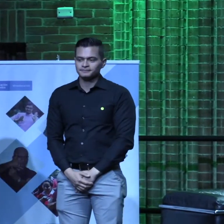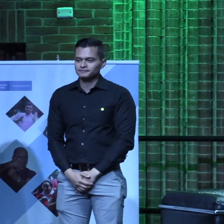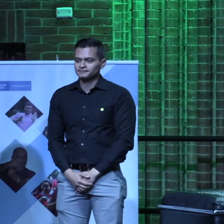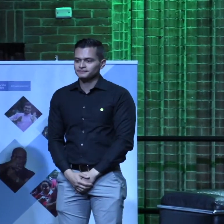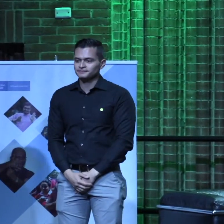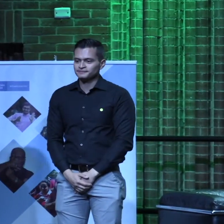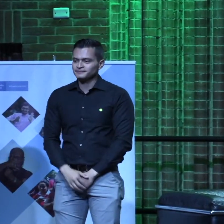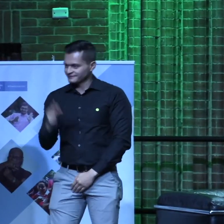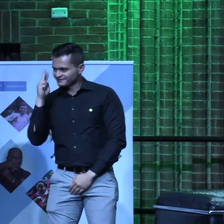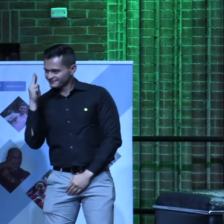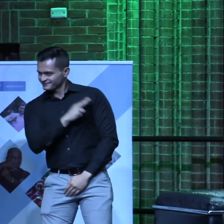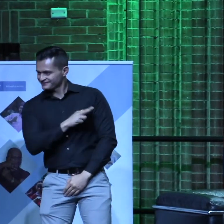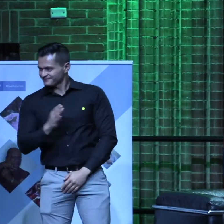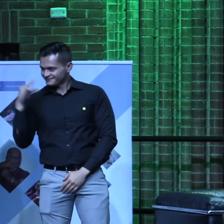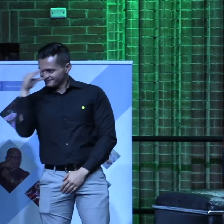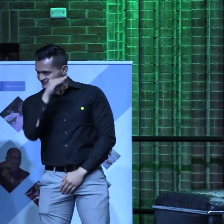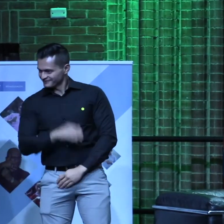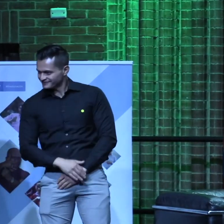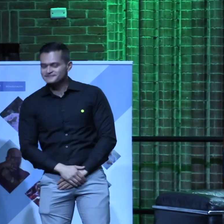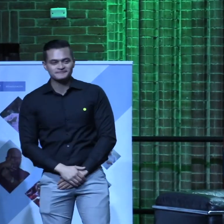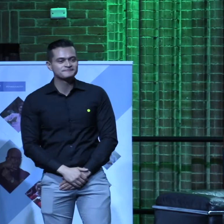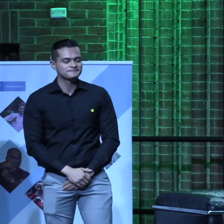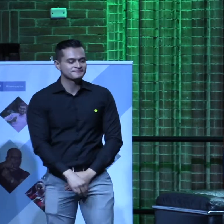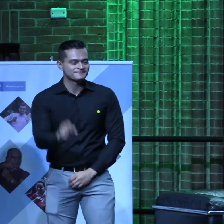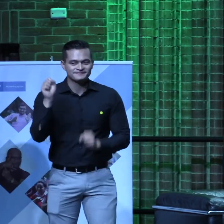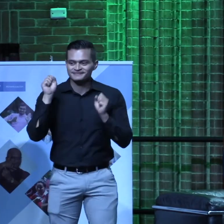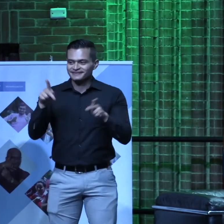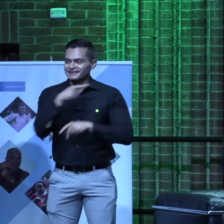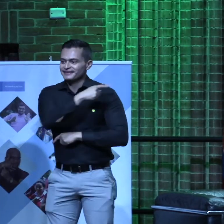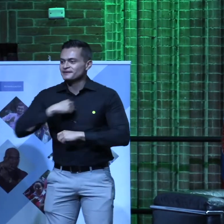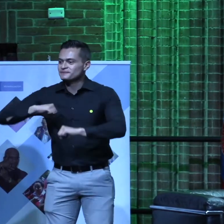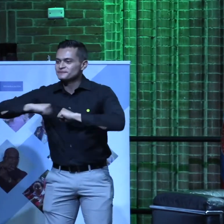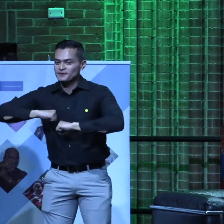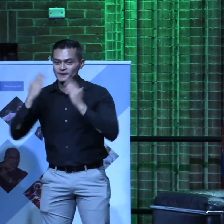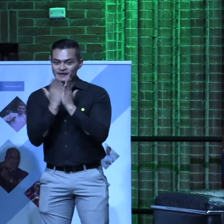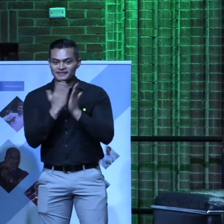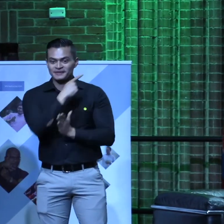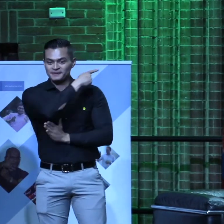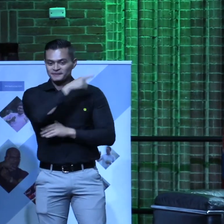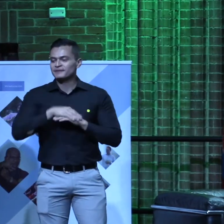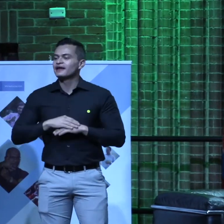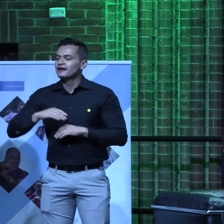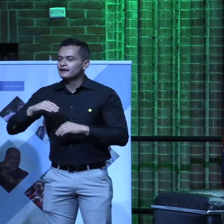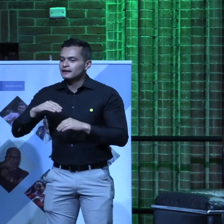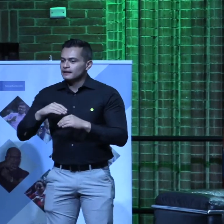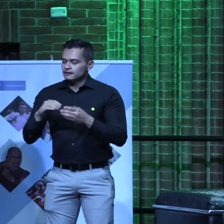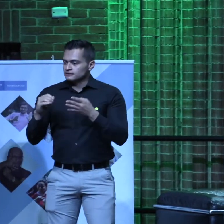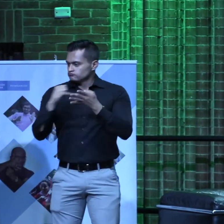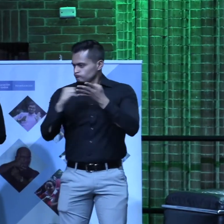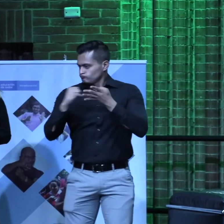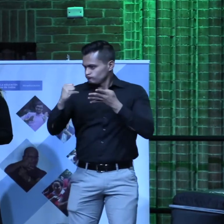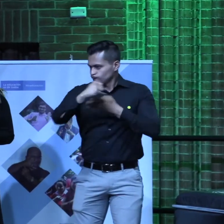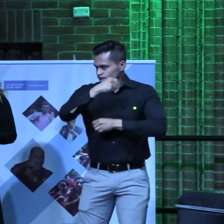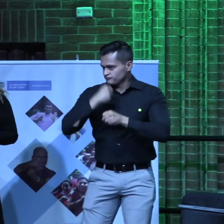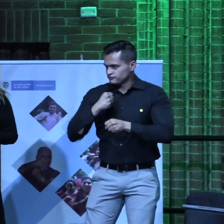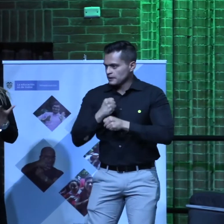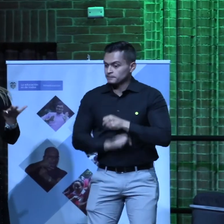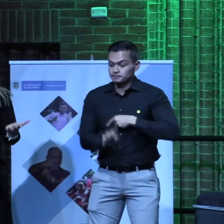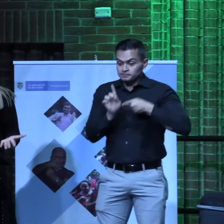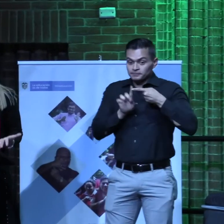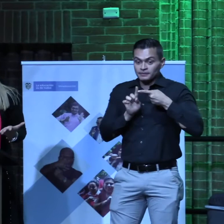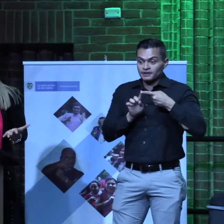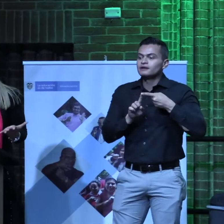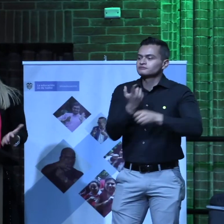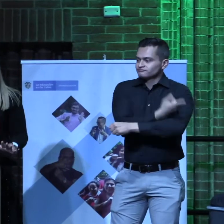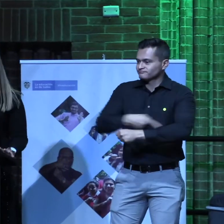Ya vieron a Rafa. Bueno, en gestión educativa. La primera línea de trabajo entonces fue primera infancia. ¿Qué continuamos haciendo?